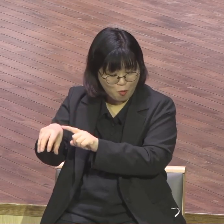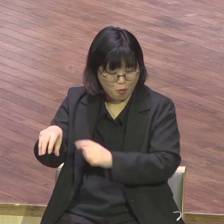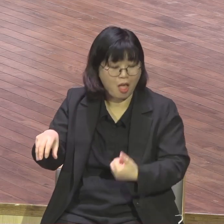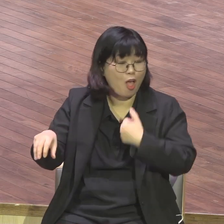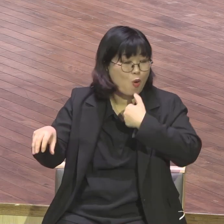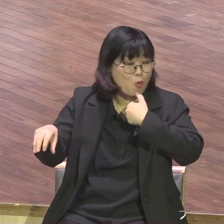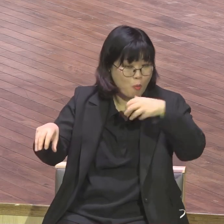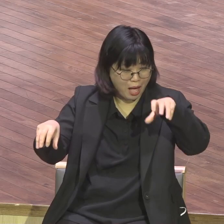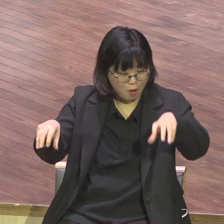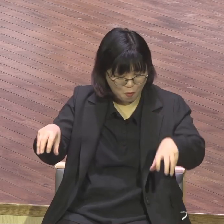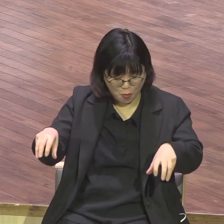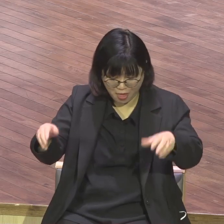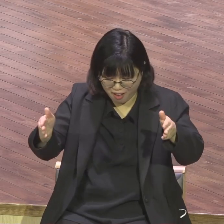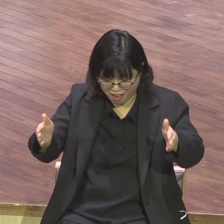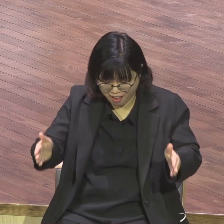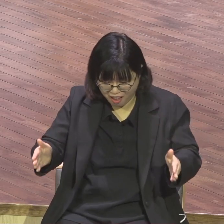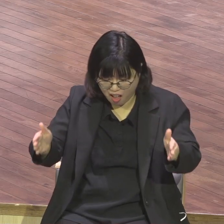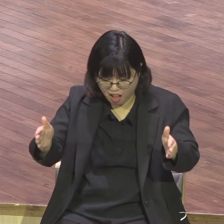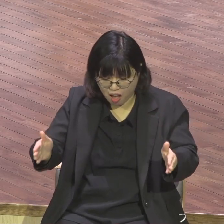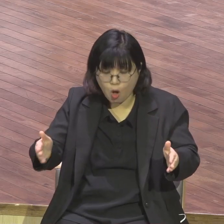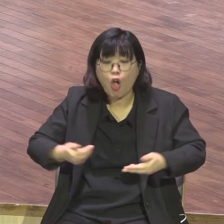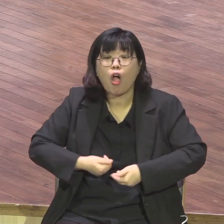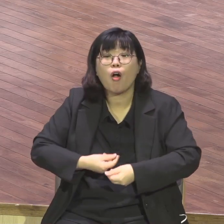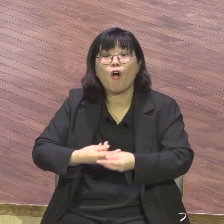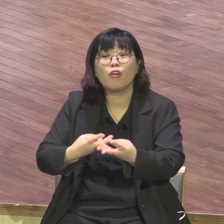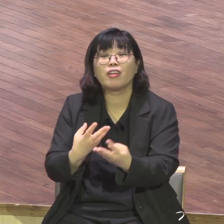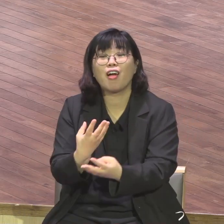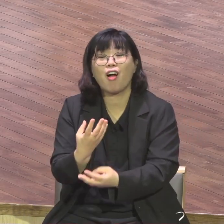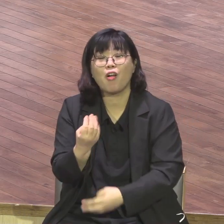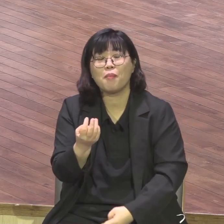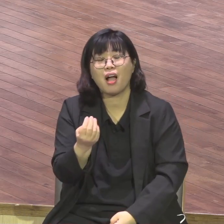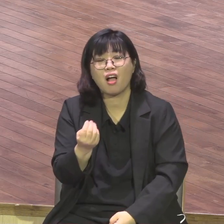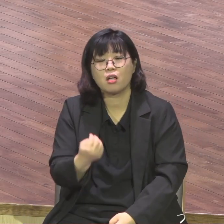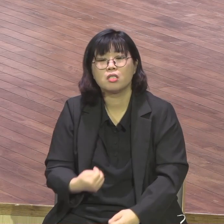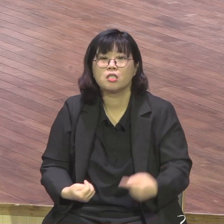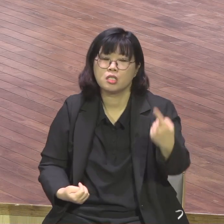로마하고는 거리가 얼마나 되느냐? 1200km입니다.